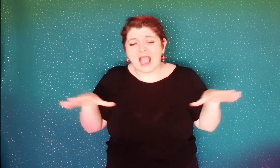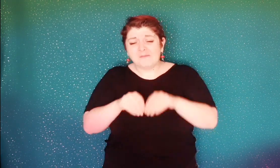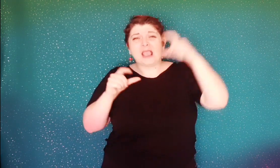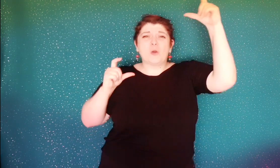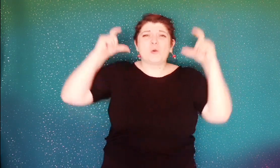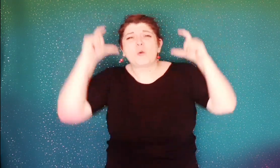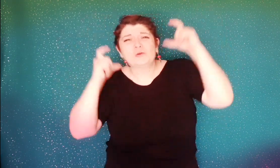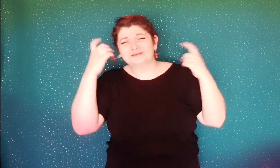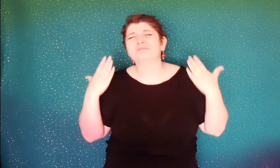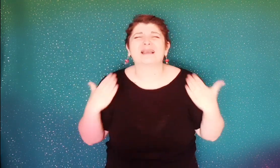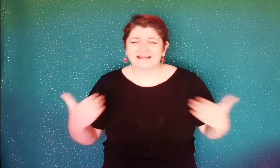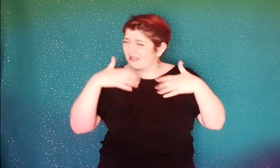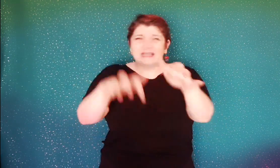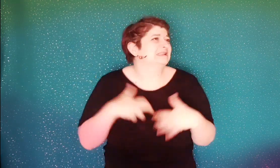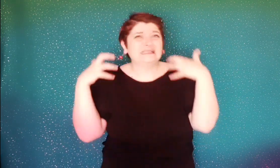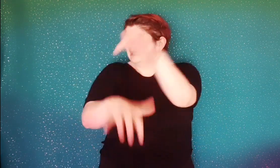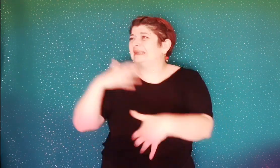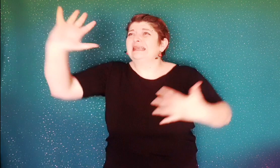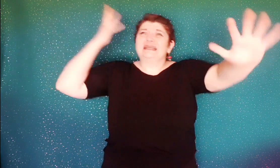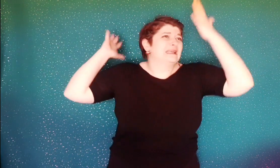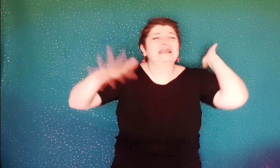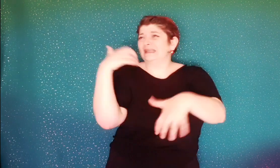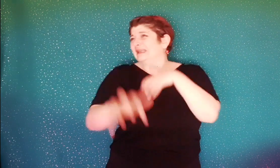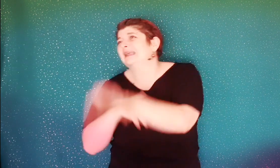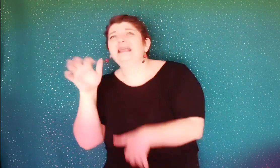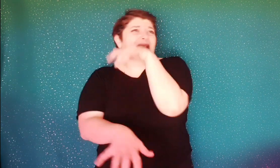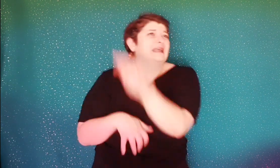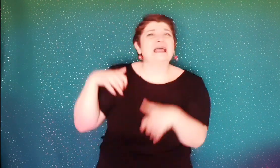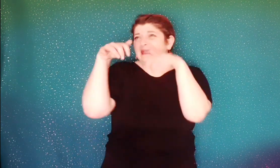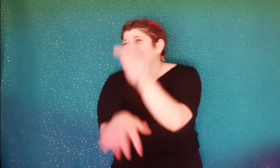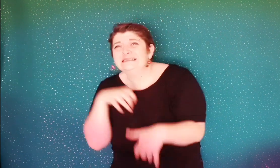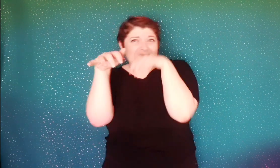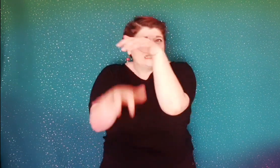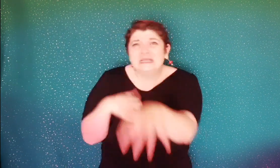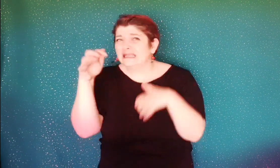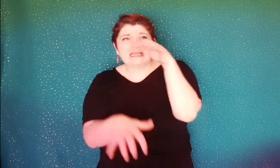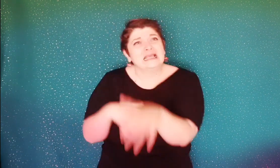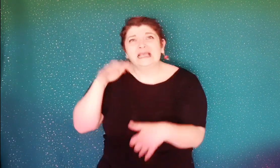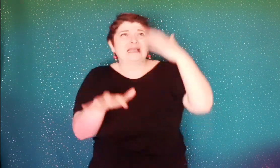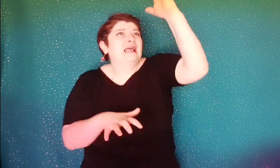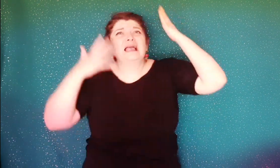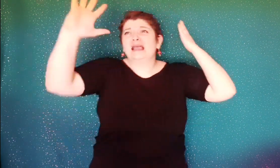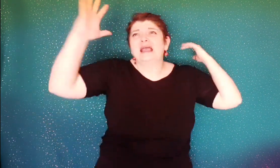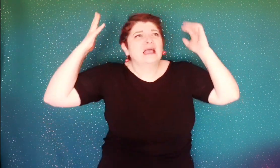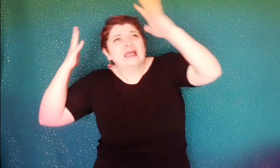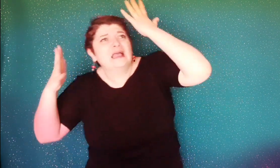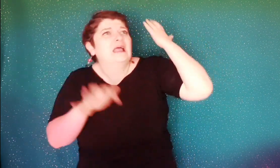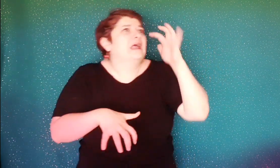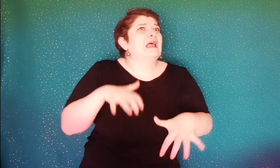instant, c'est revoir sa douce famille ours. Et tout de suite, il traverse la forêt